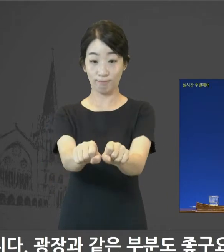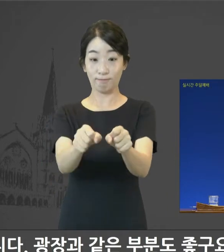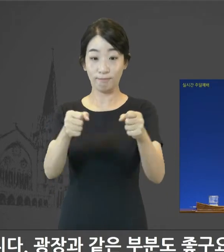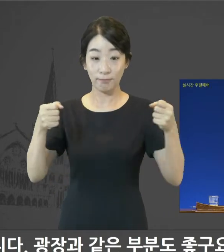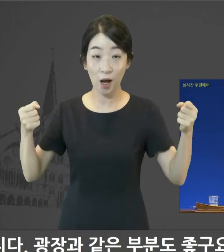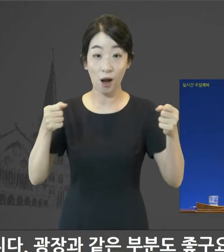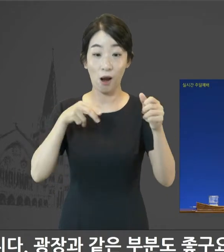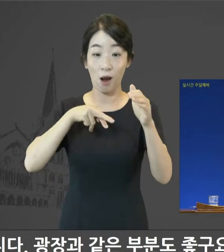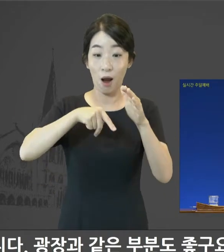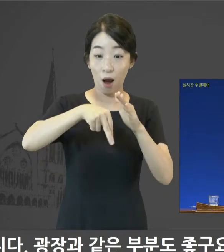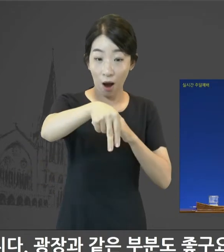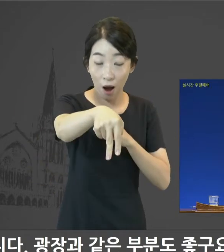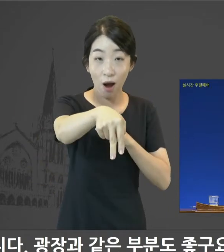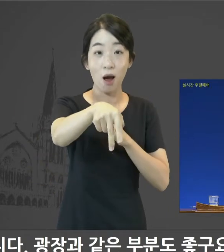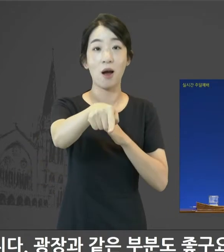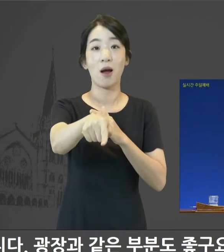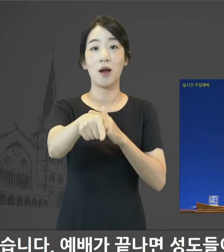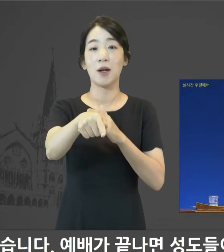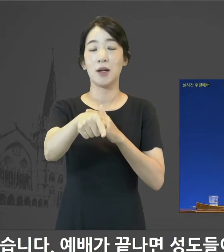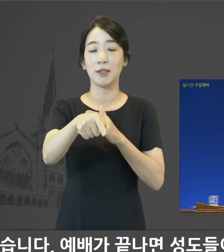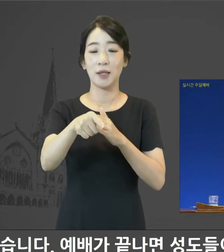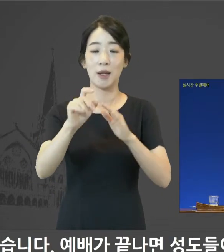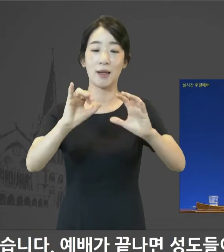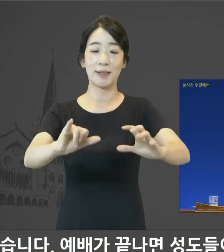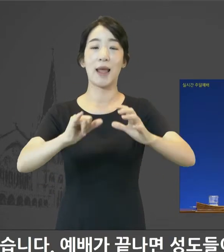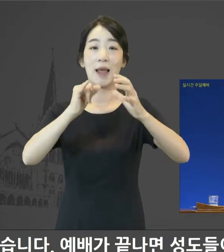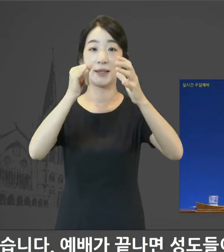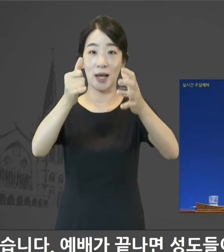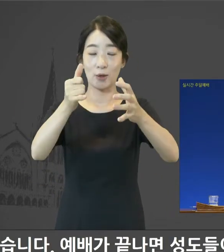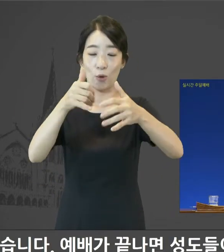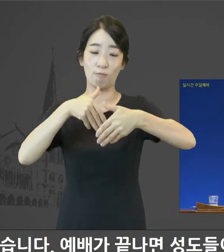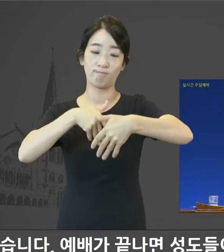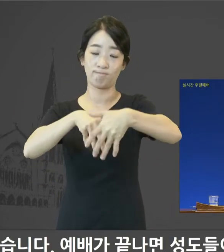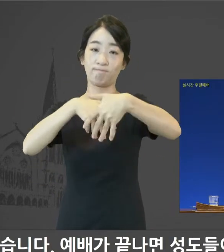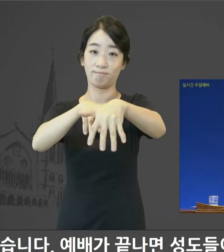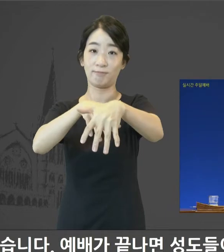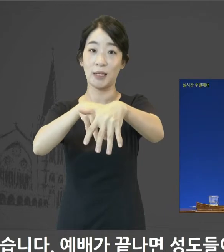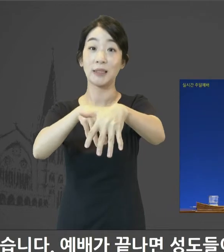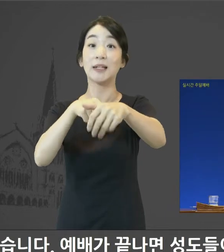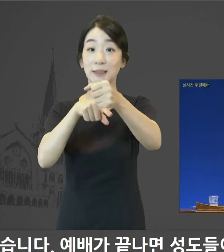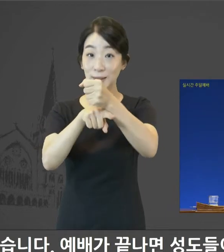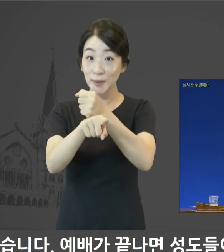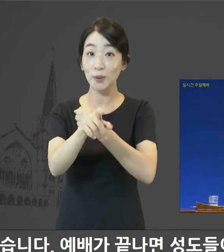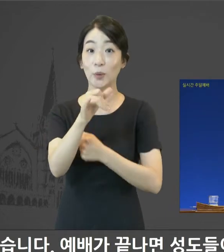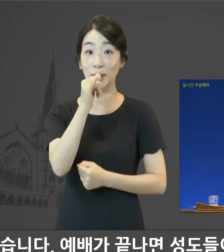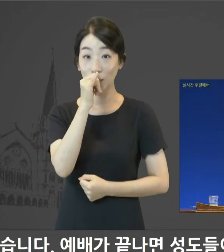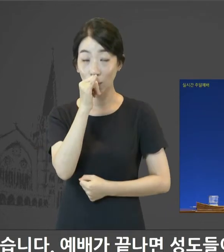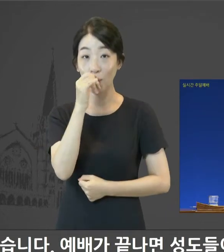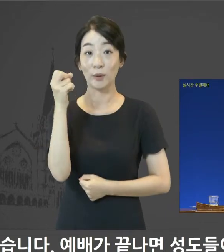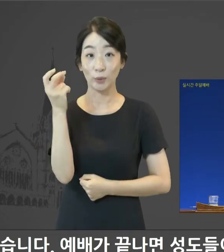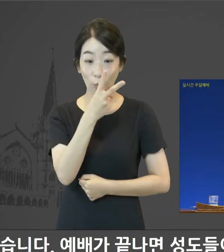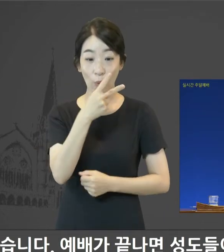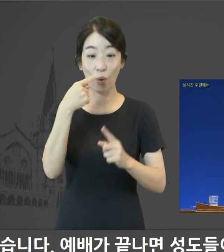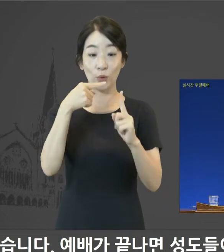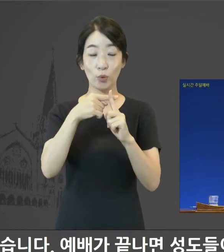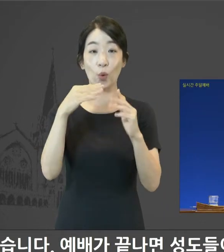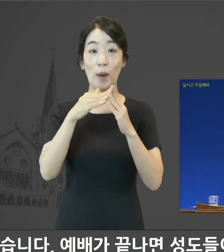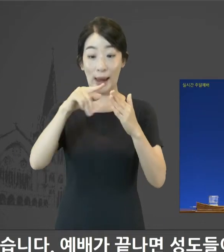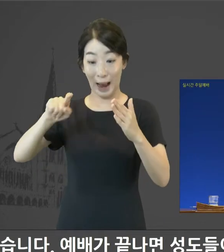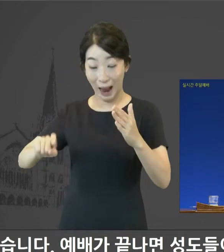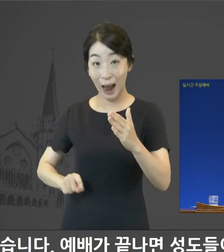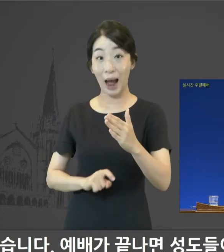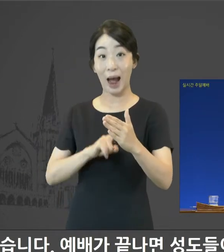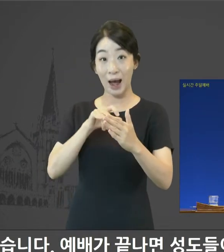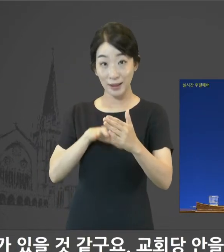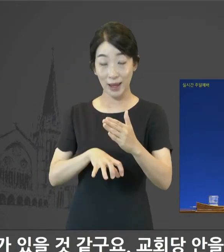다시 행진해 나간다, 그런 의미가 있을 것 같고요. 이 교회당 안을 보실 수 있는 분들은 강대상과